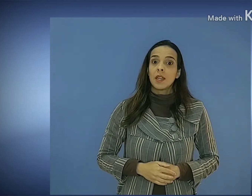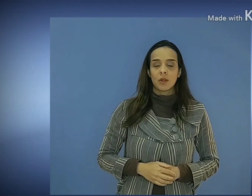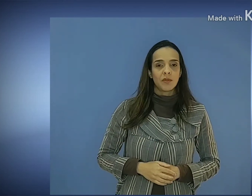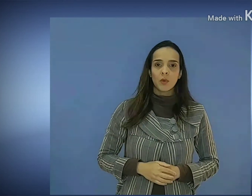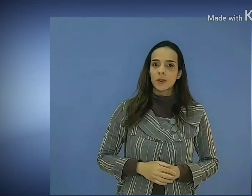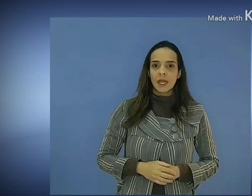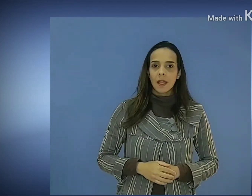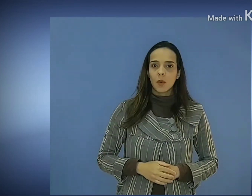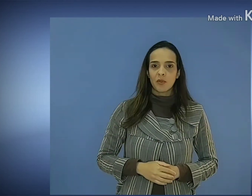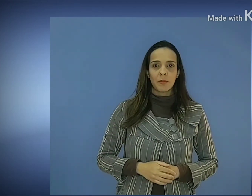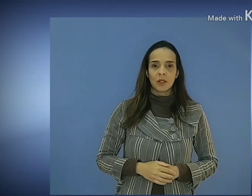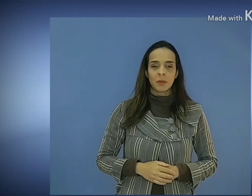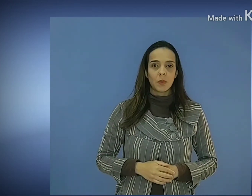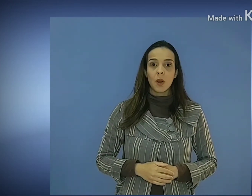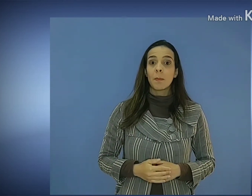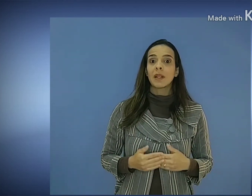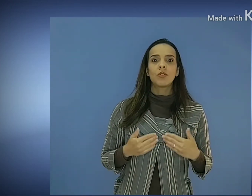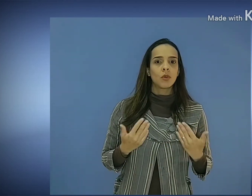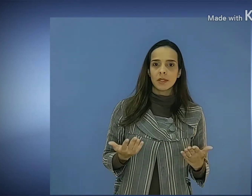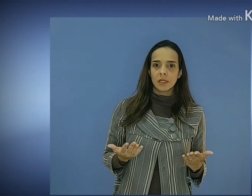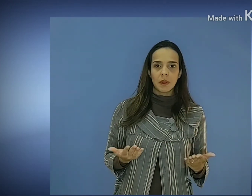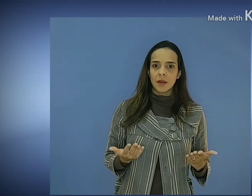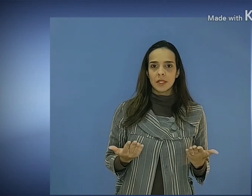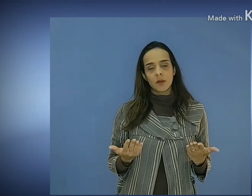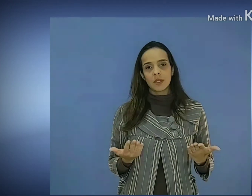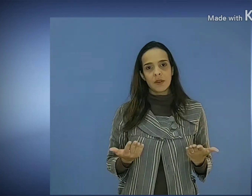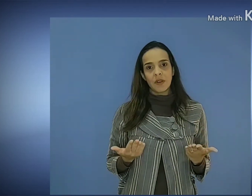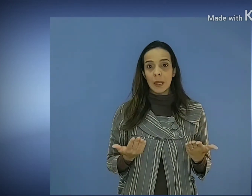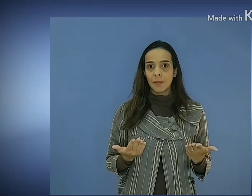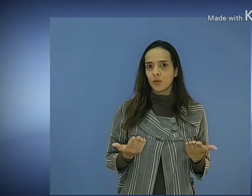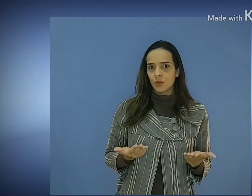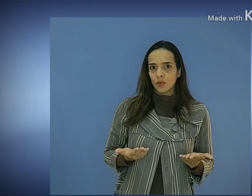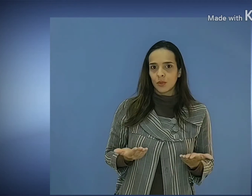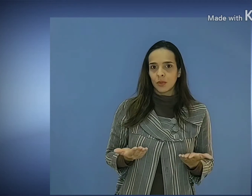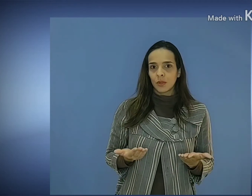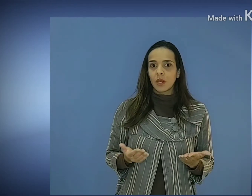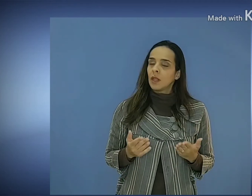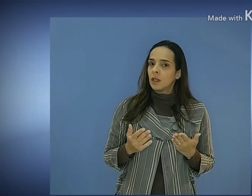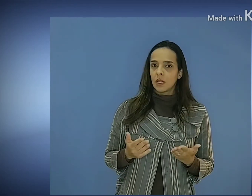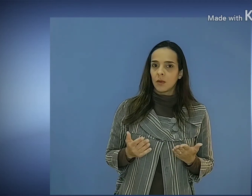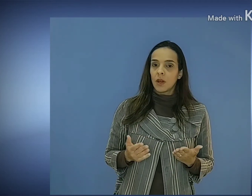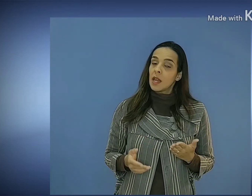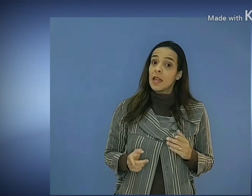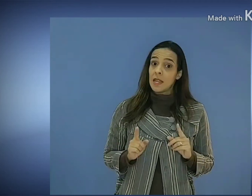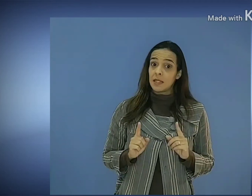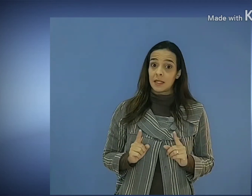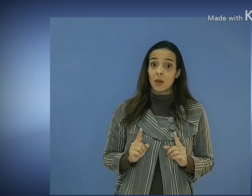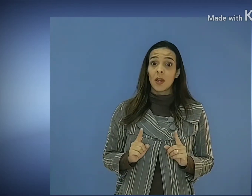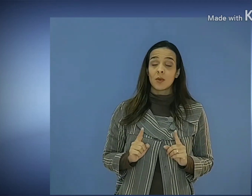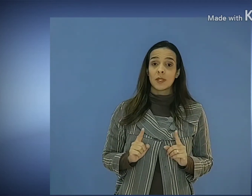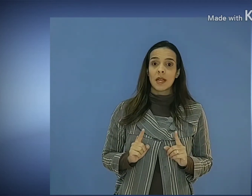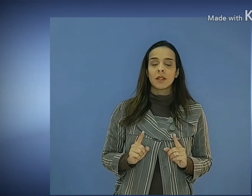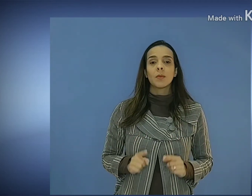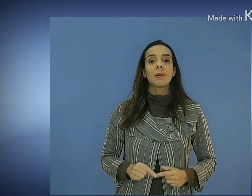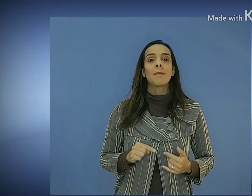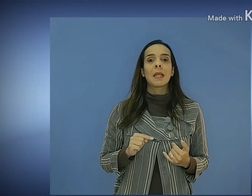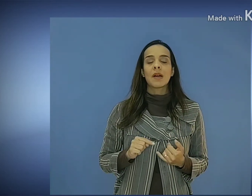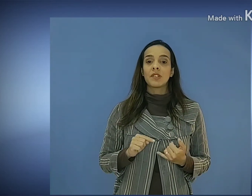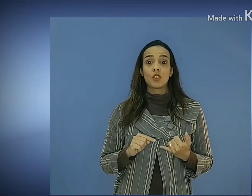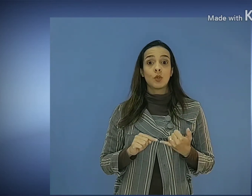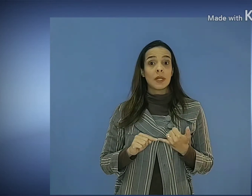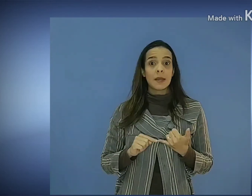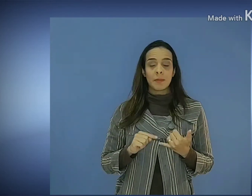seja, eu não vou usar o alfabeto manual para todas as palavras que eu quiser falar para um surdo. Não, ele só é usado